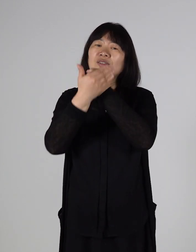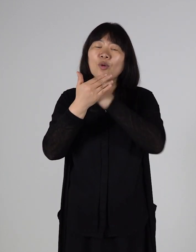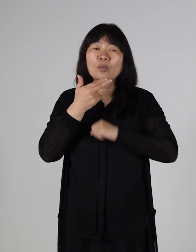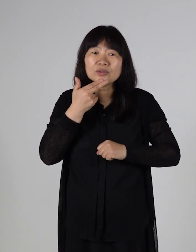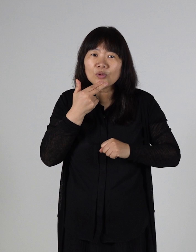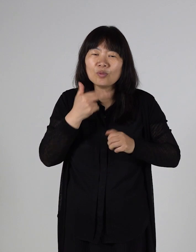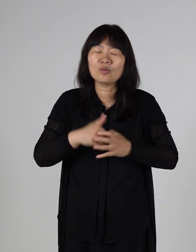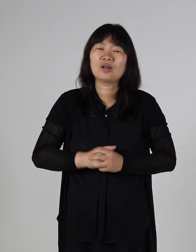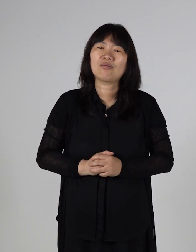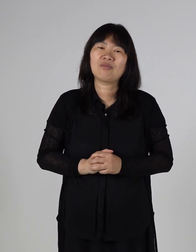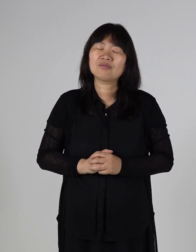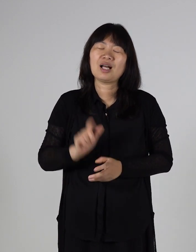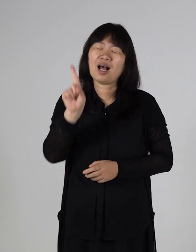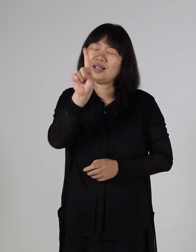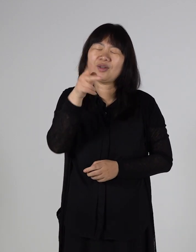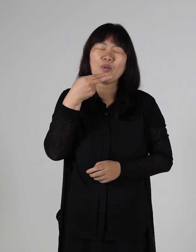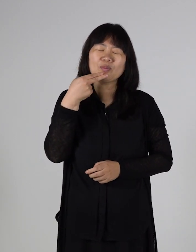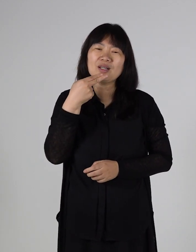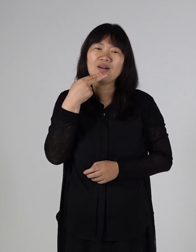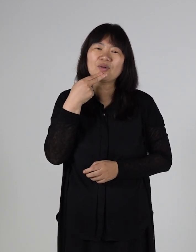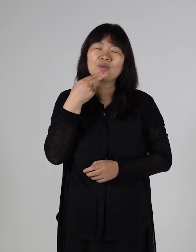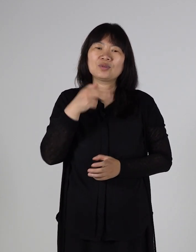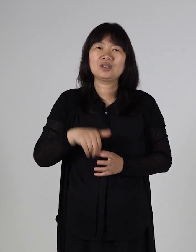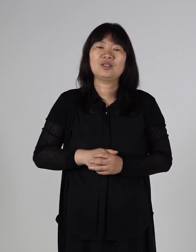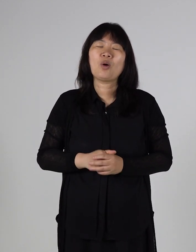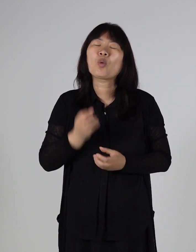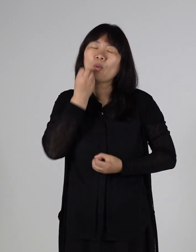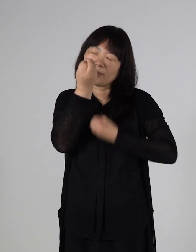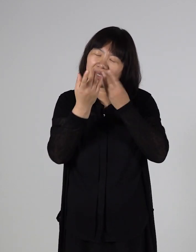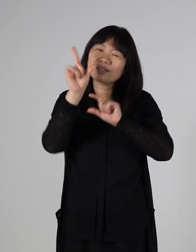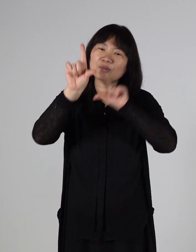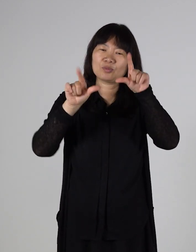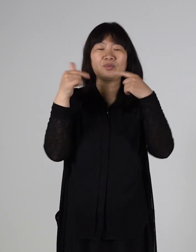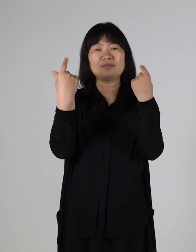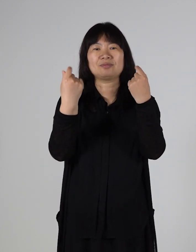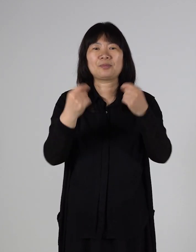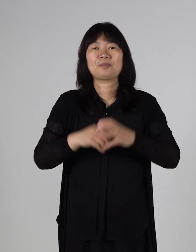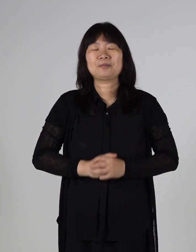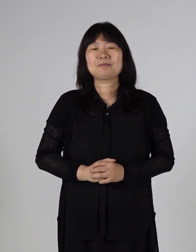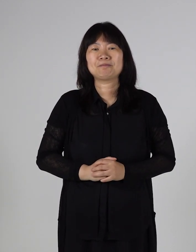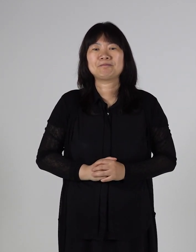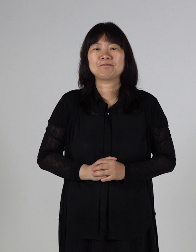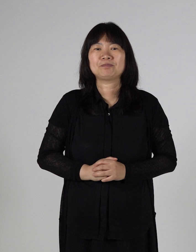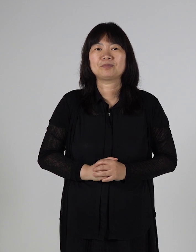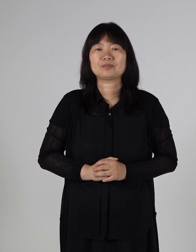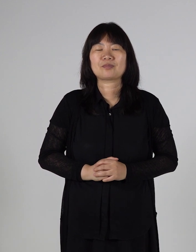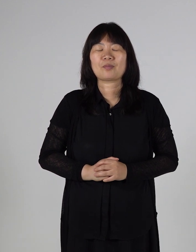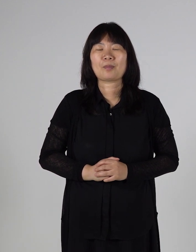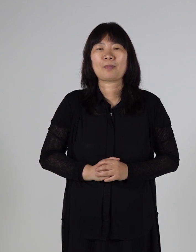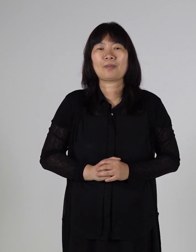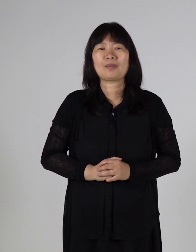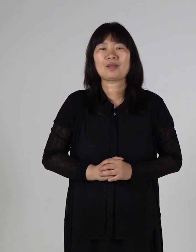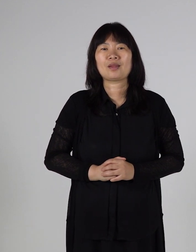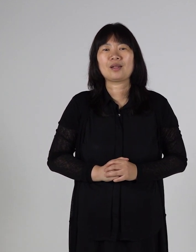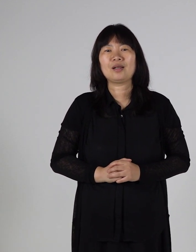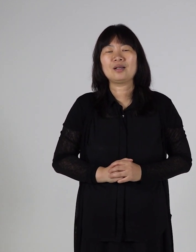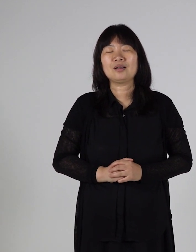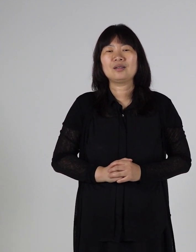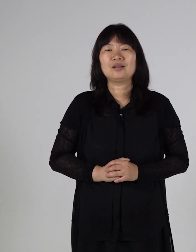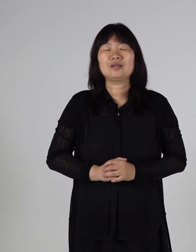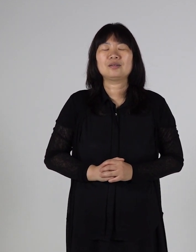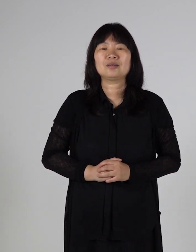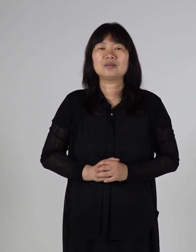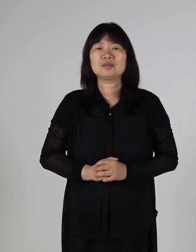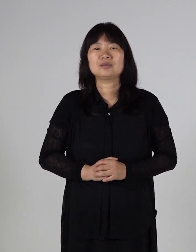없이는 아무것도 아닙니다. 이게 비천한 태도예요. 물량적인 시각과 기초를 가지고 하는 얘기가